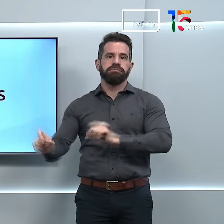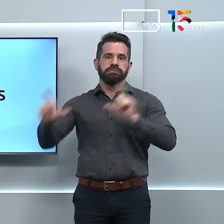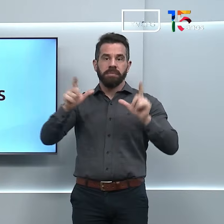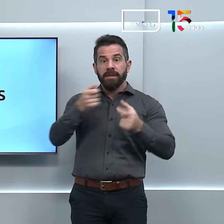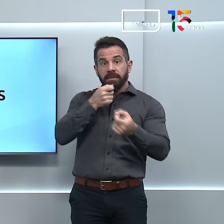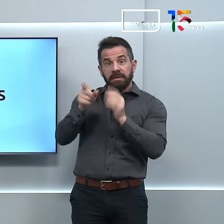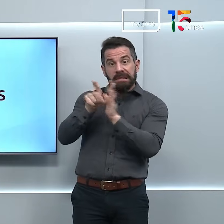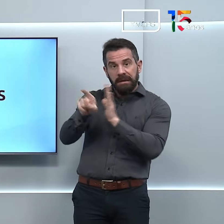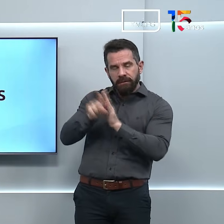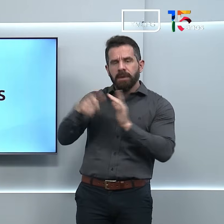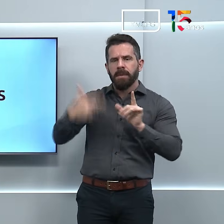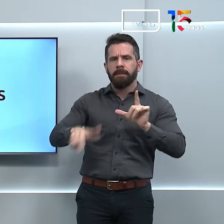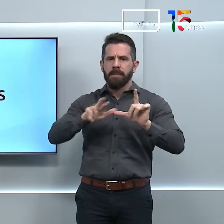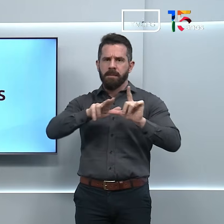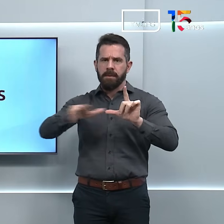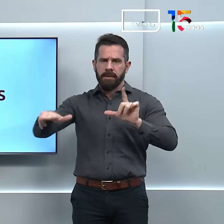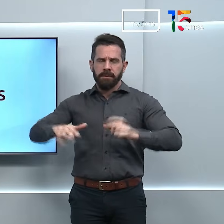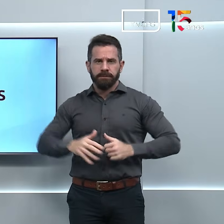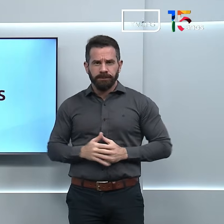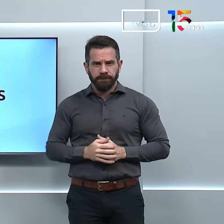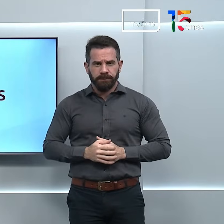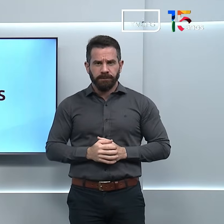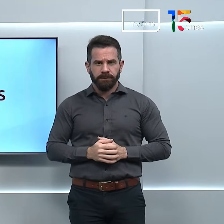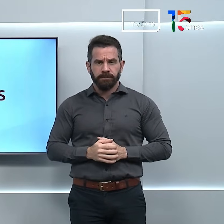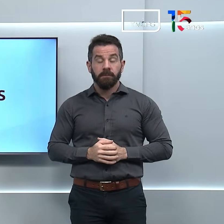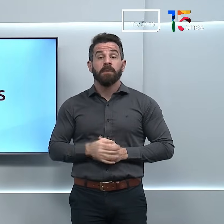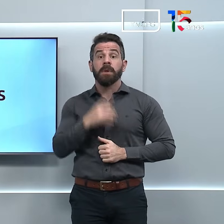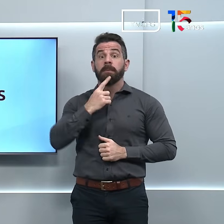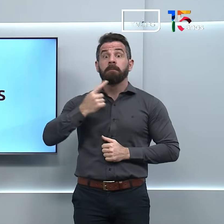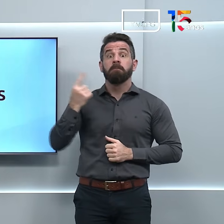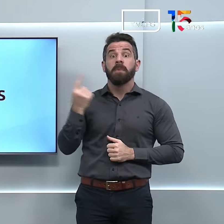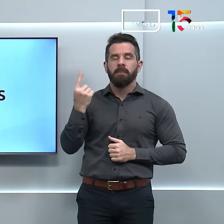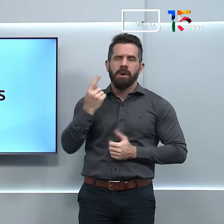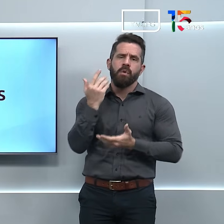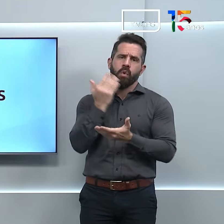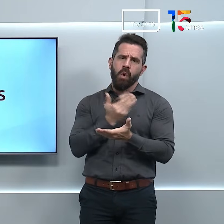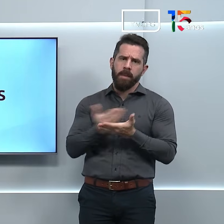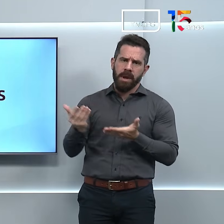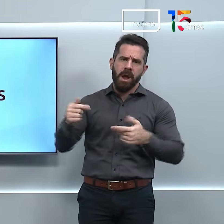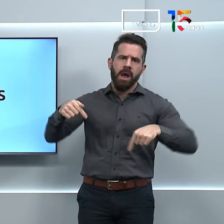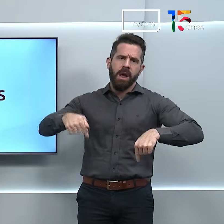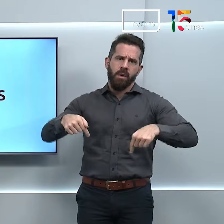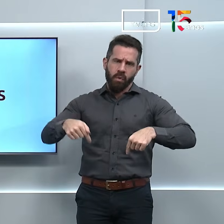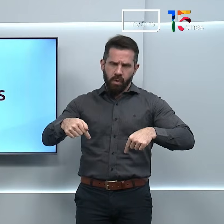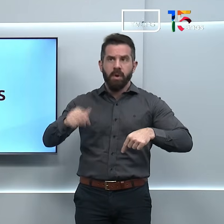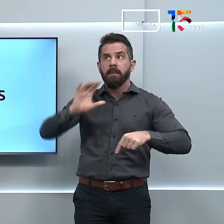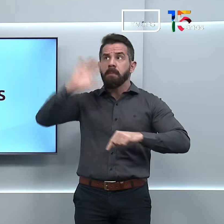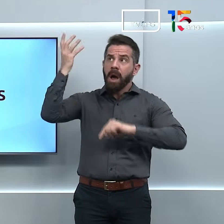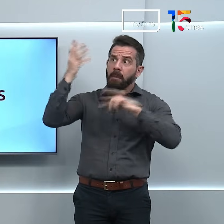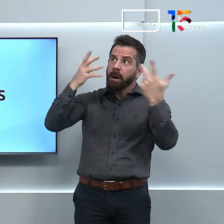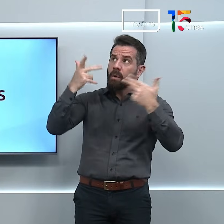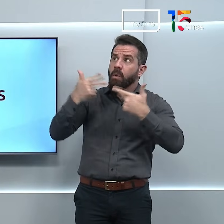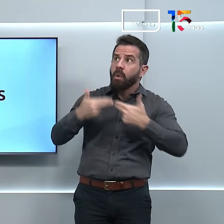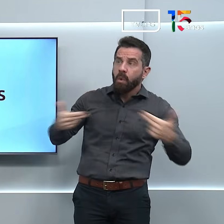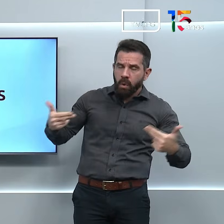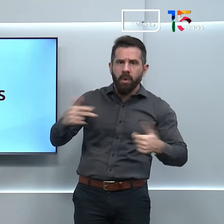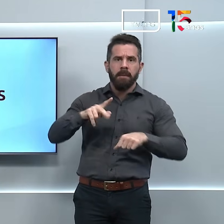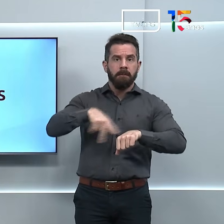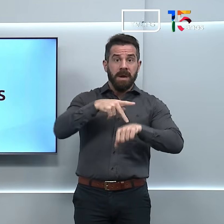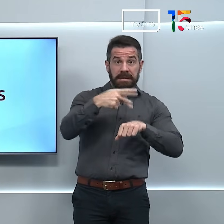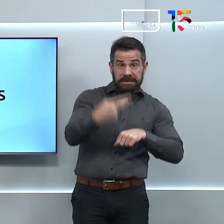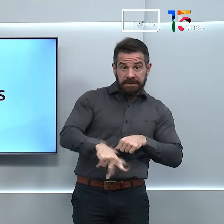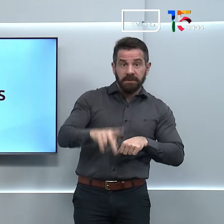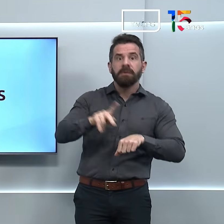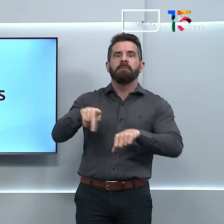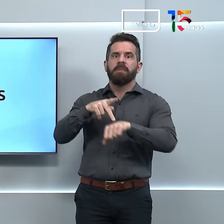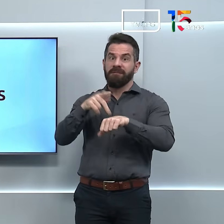e as nossas matérias. Mas para começar, vamos para o nosso momento inicial com aquele giro de notícias